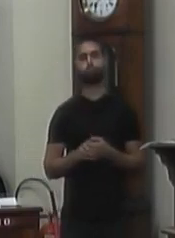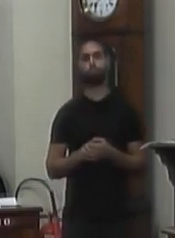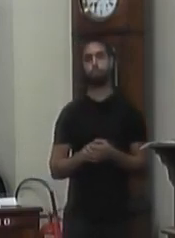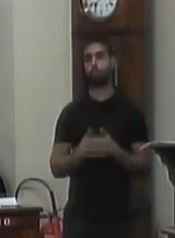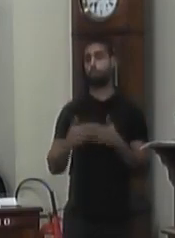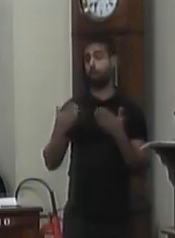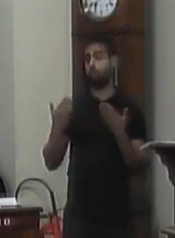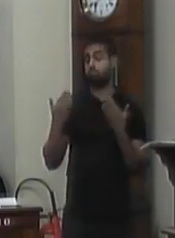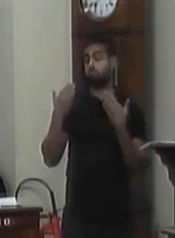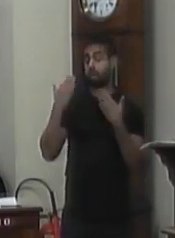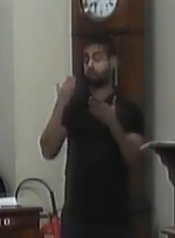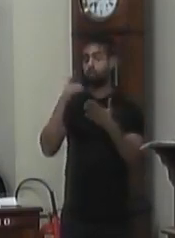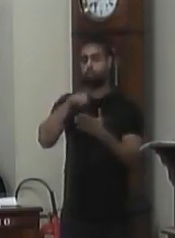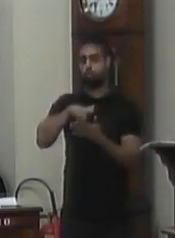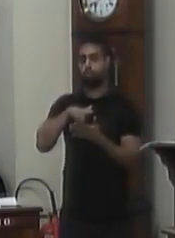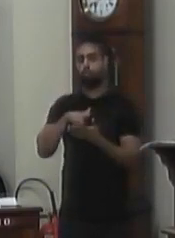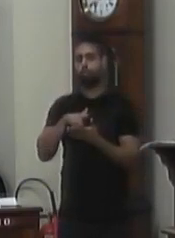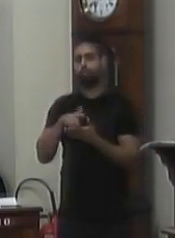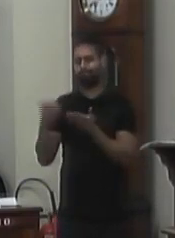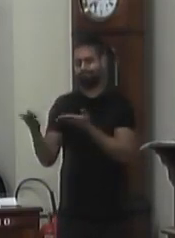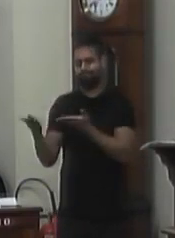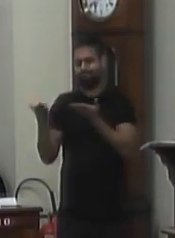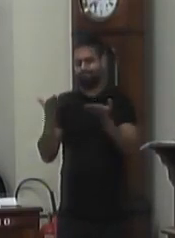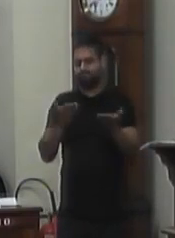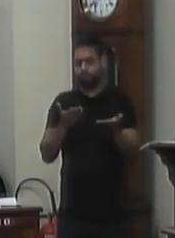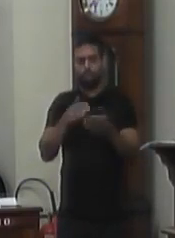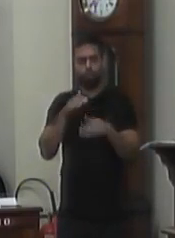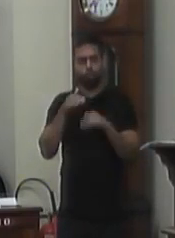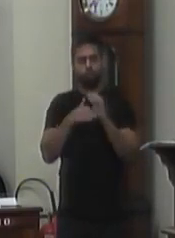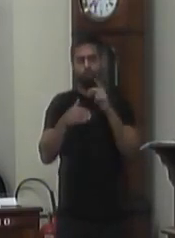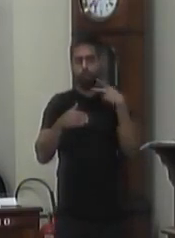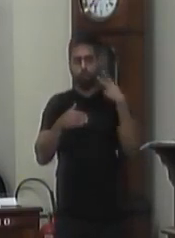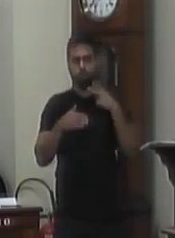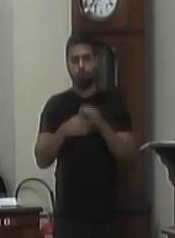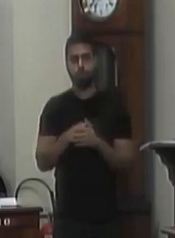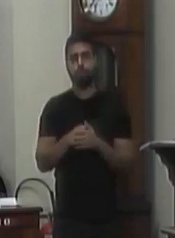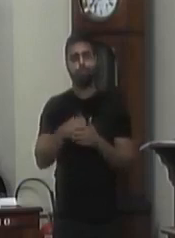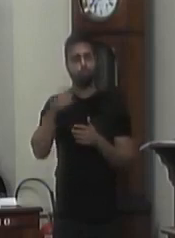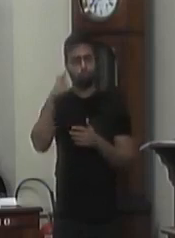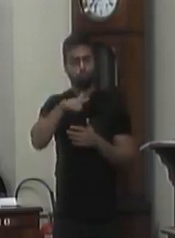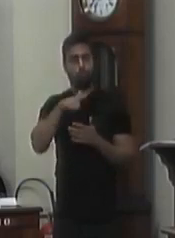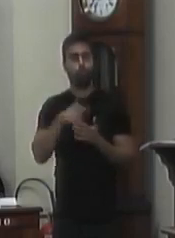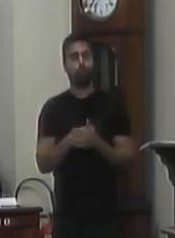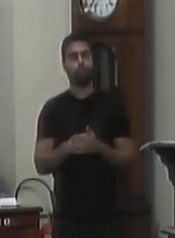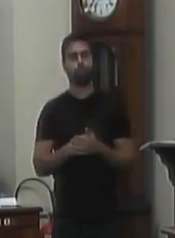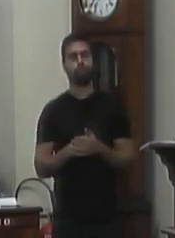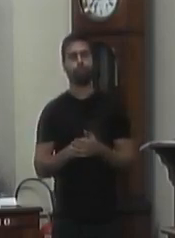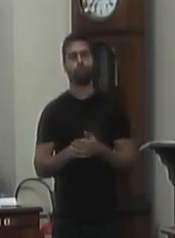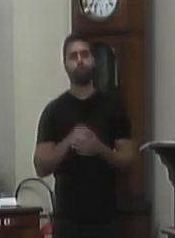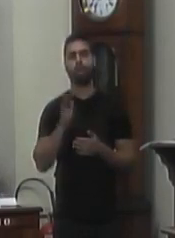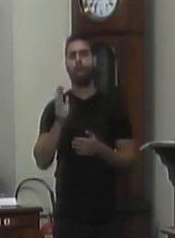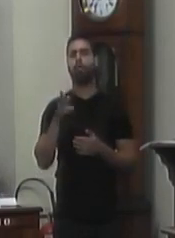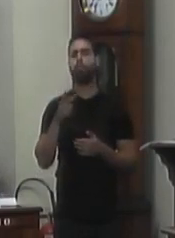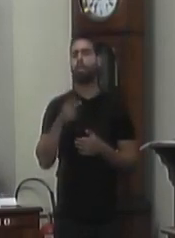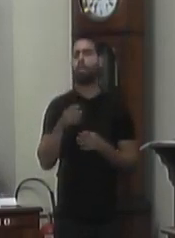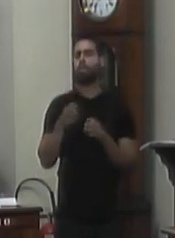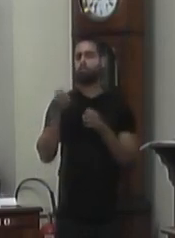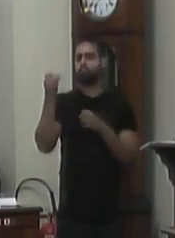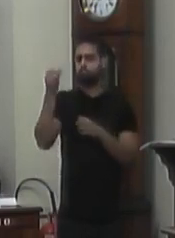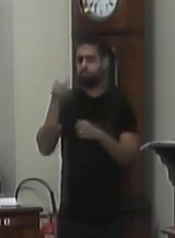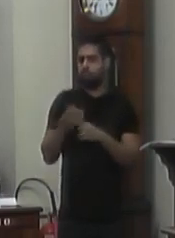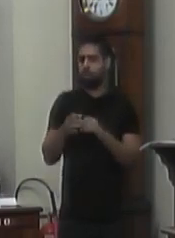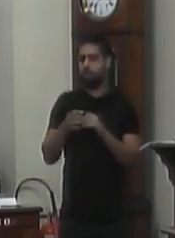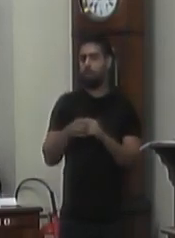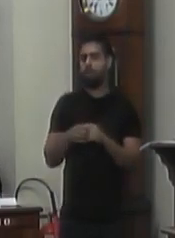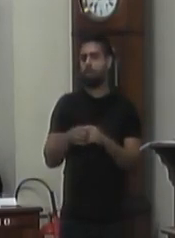Agradecer mais uma vez a acolhida de vocês aqui. E mais uma vez, como eu tenho deixado sempre claro para vocês aqui,